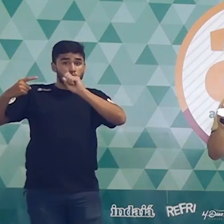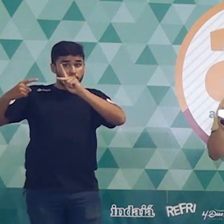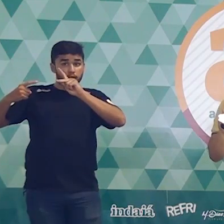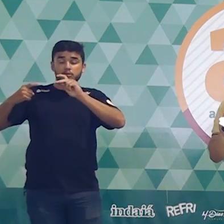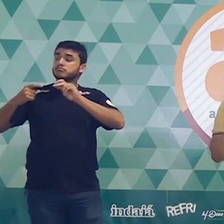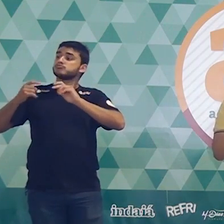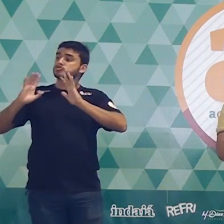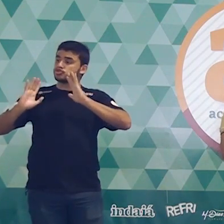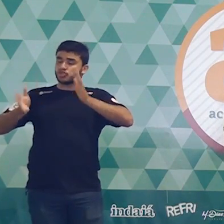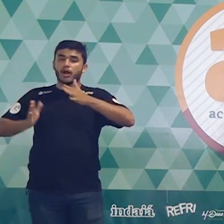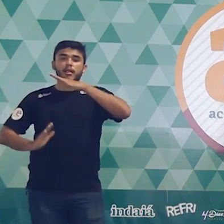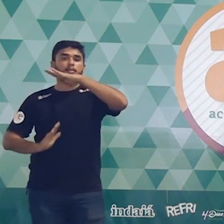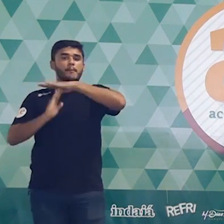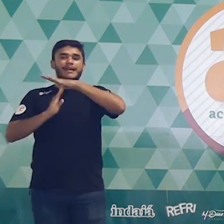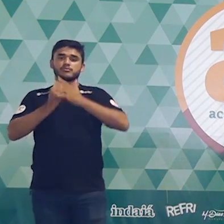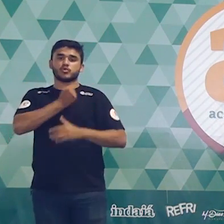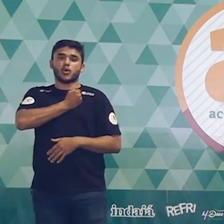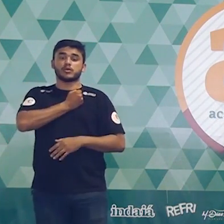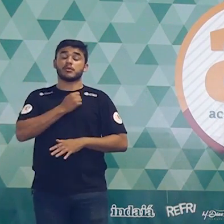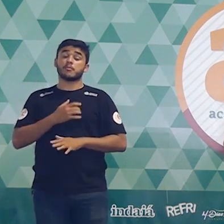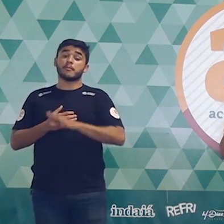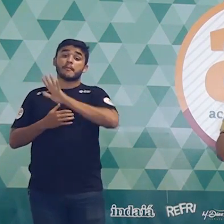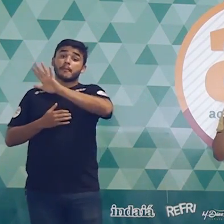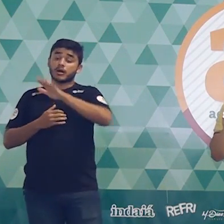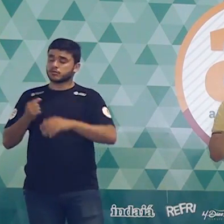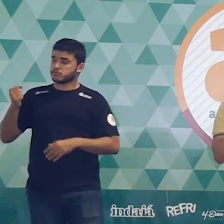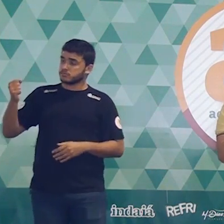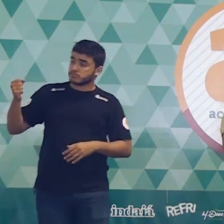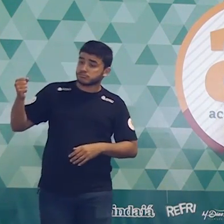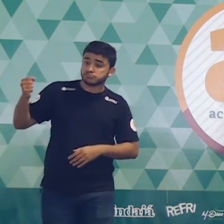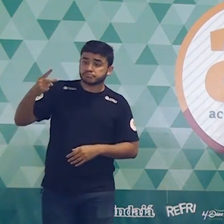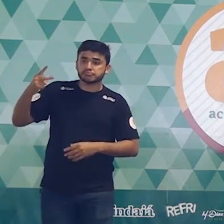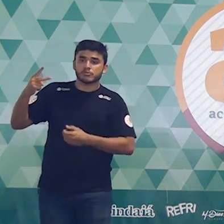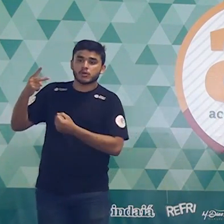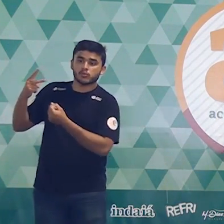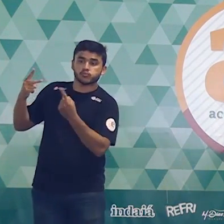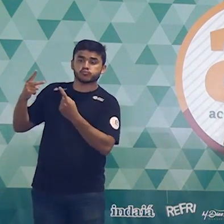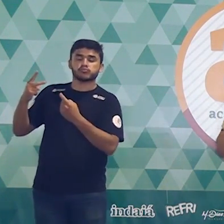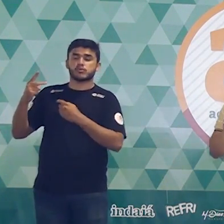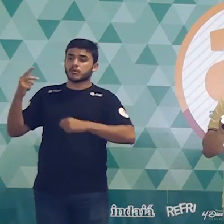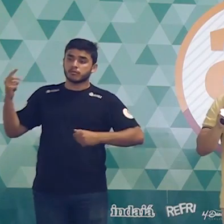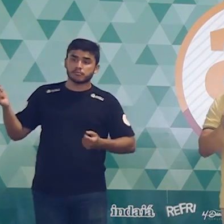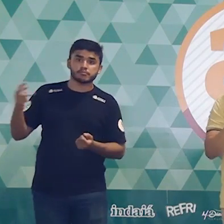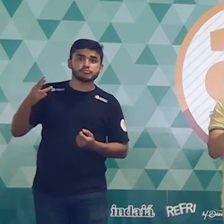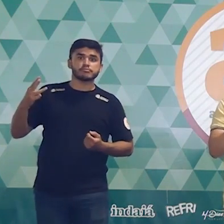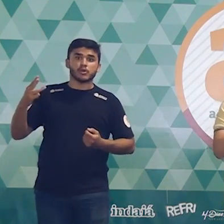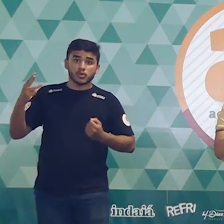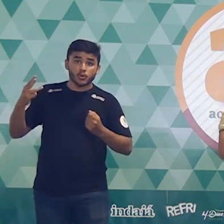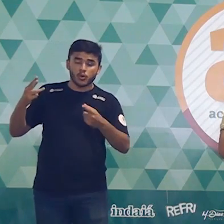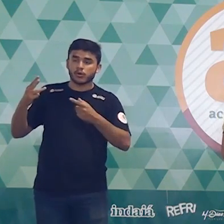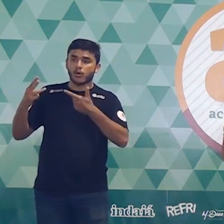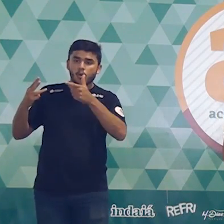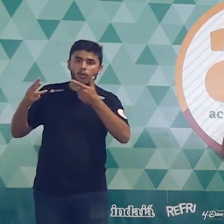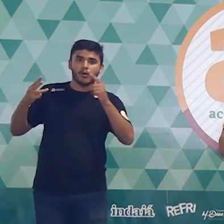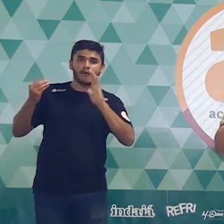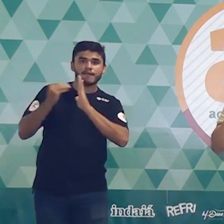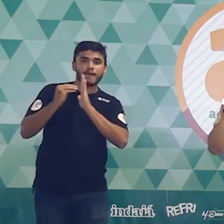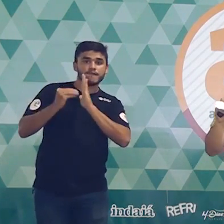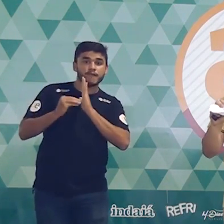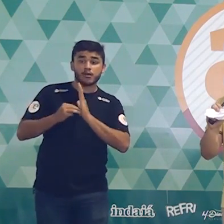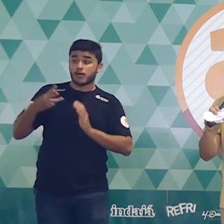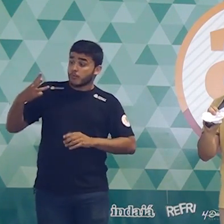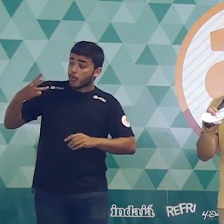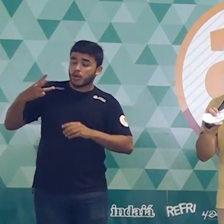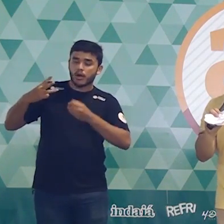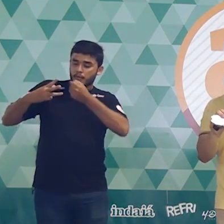redação contemplar o aspecto que ele envolve, ele vai ter que aparecer. Então não vou dizer aqui para o pessoal assim, ó, basta um agente na conclusão,